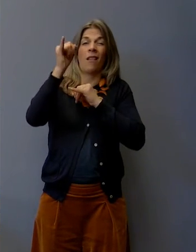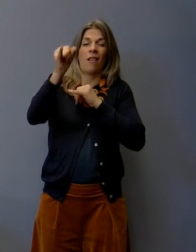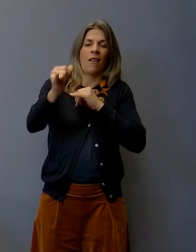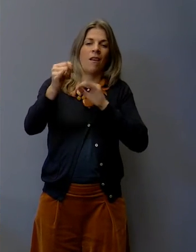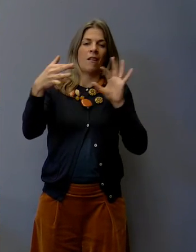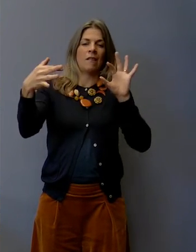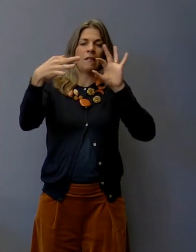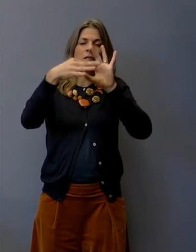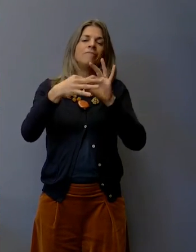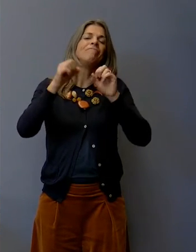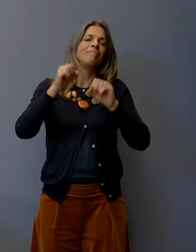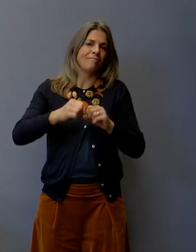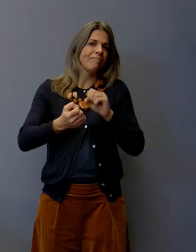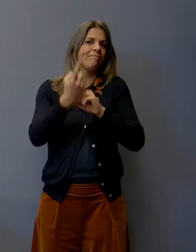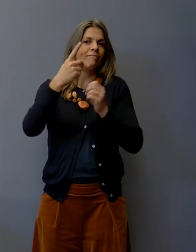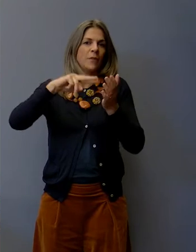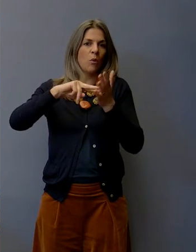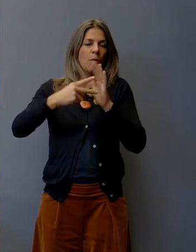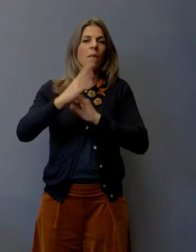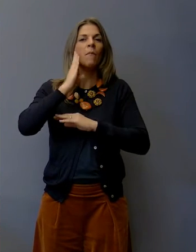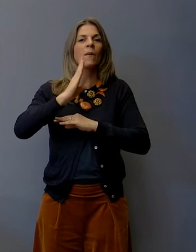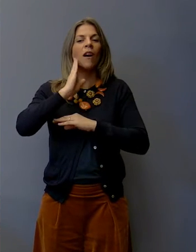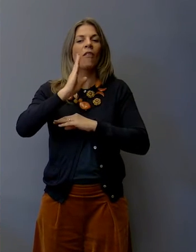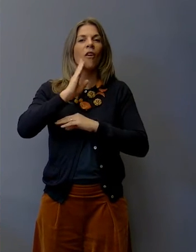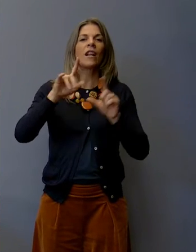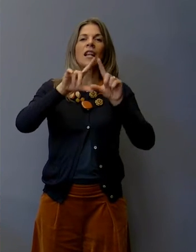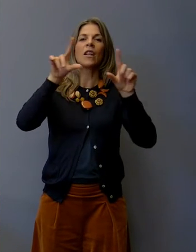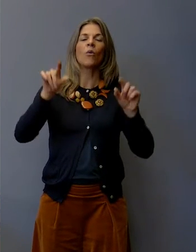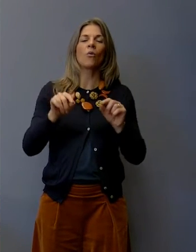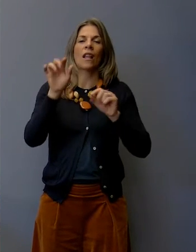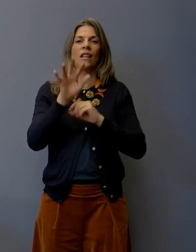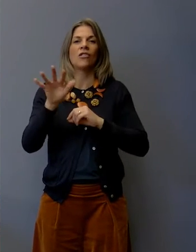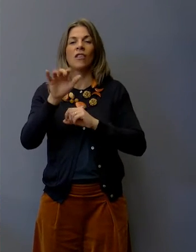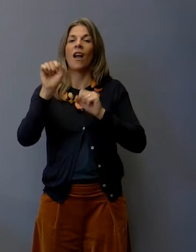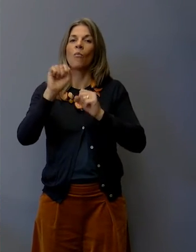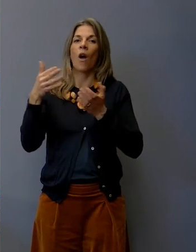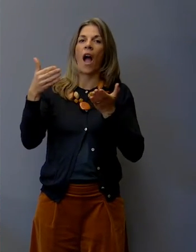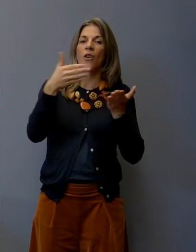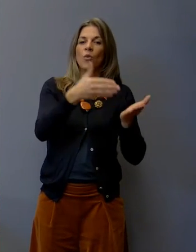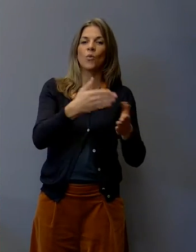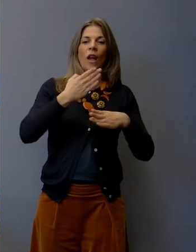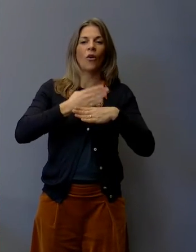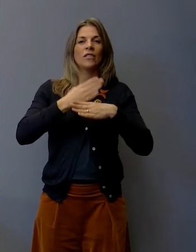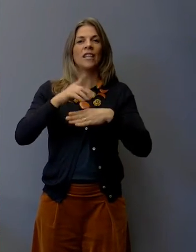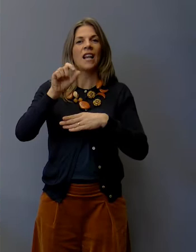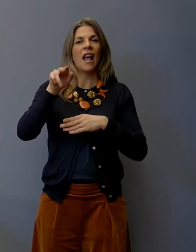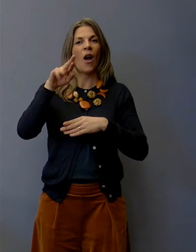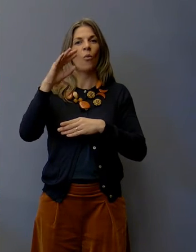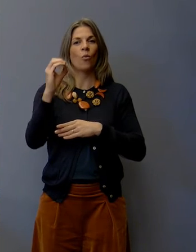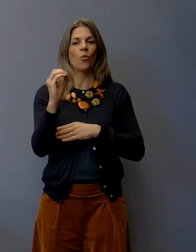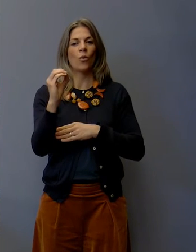quindi per cortesia che da liguria digitali di coadiuvare la consigliera laura presente